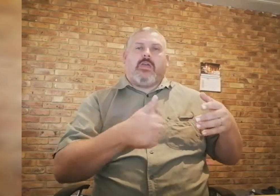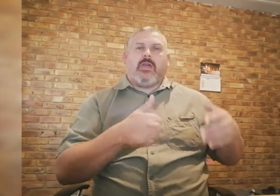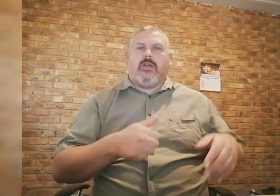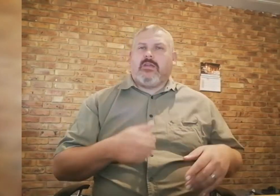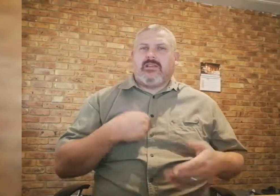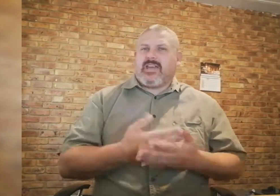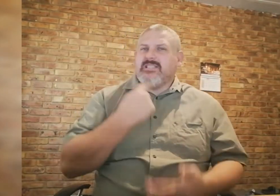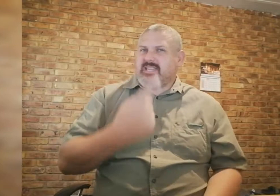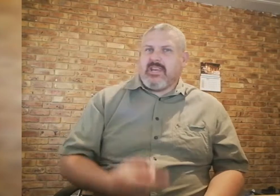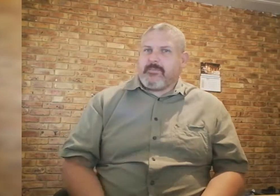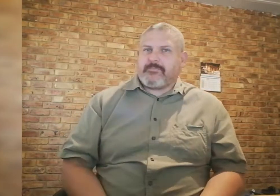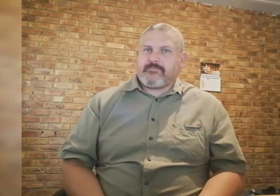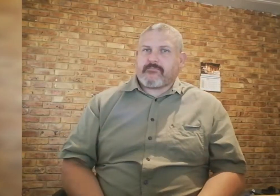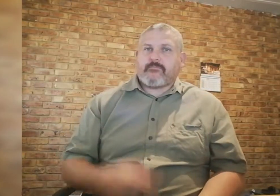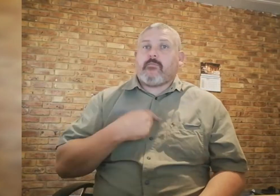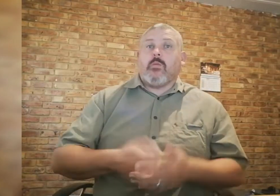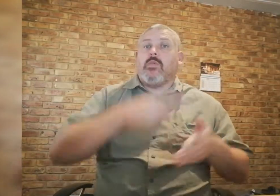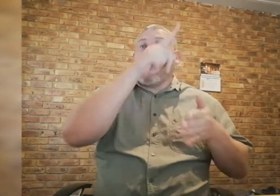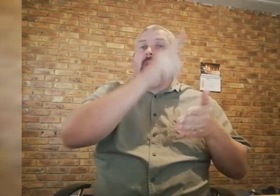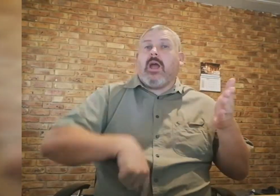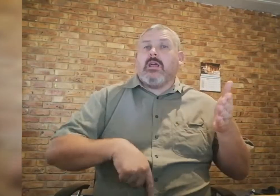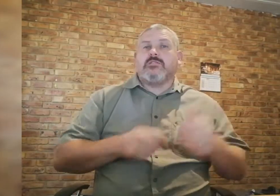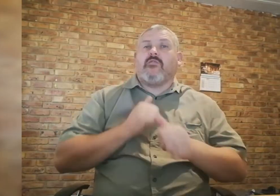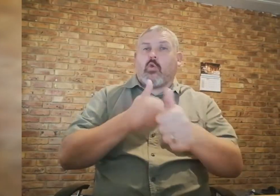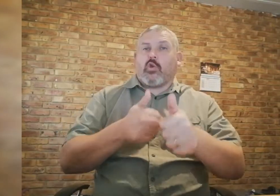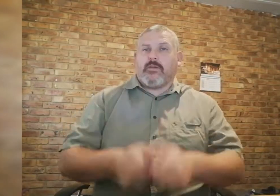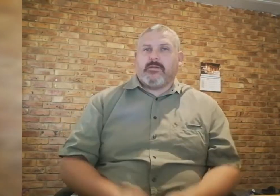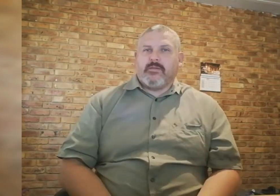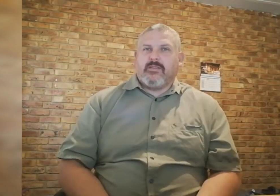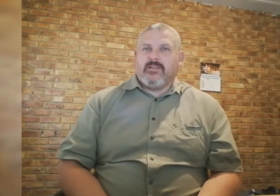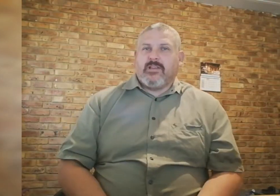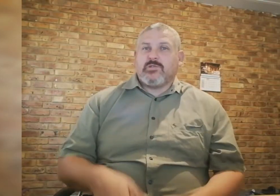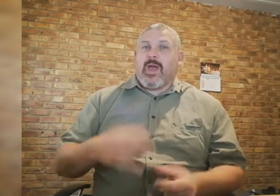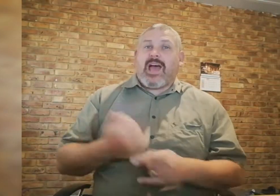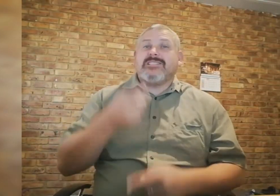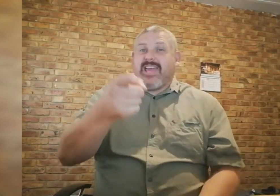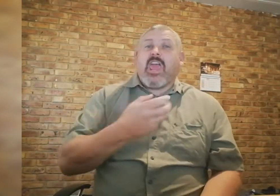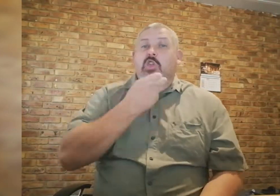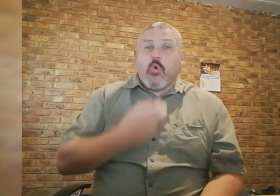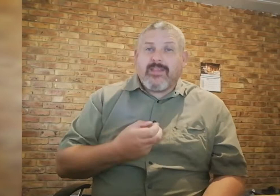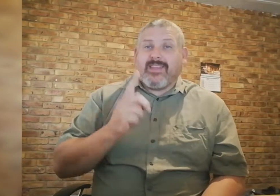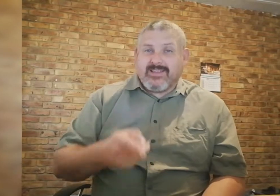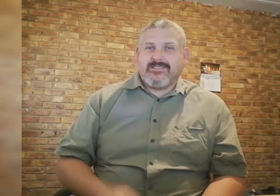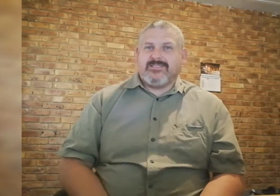ja, kan nie sê nie. Moet alles volg. So as jy een Jood is,